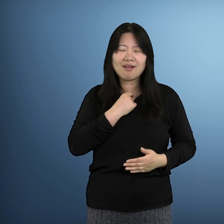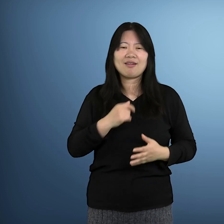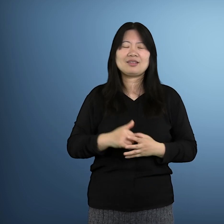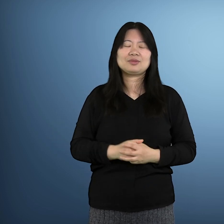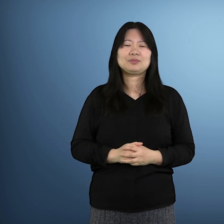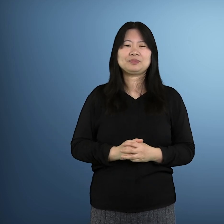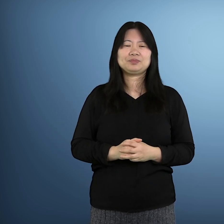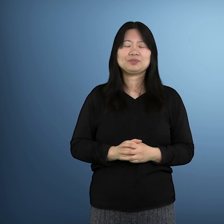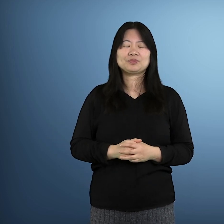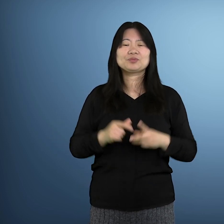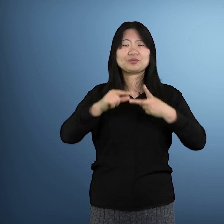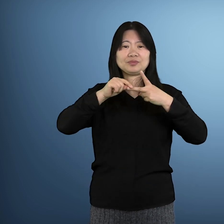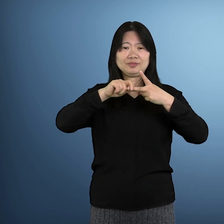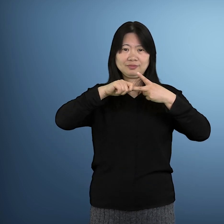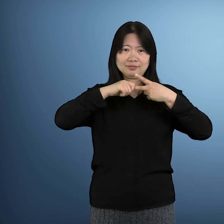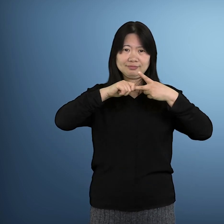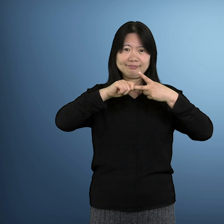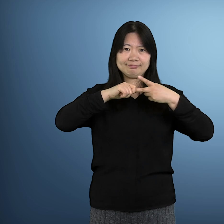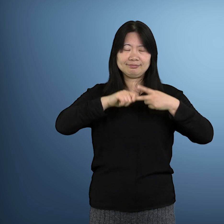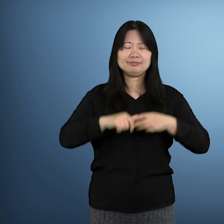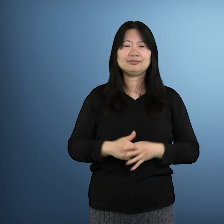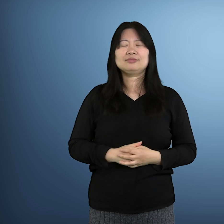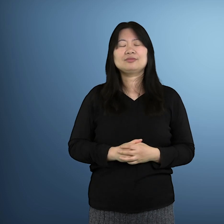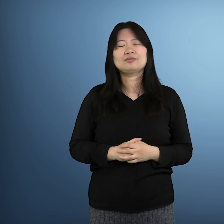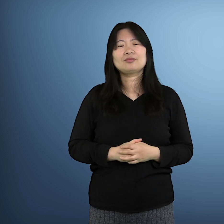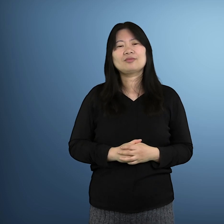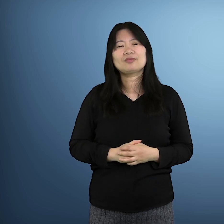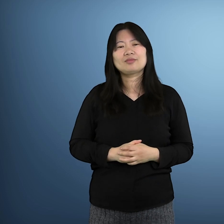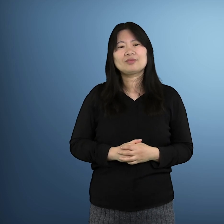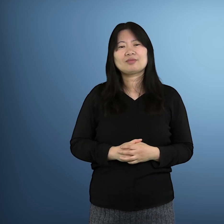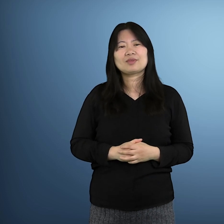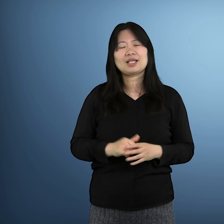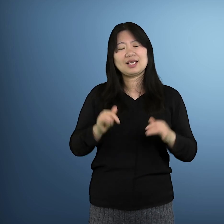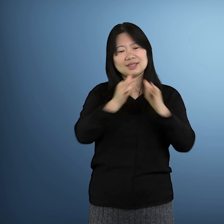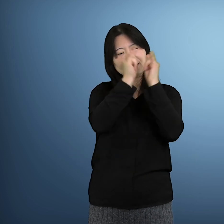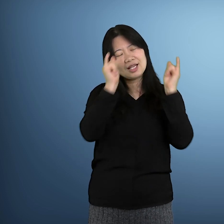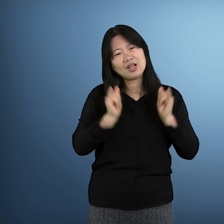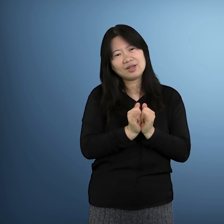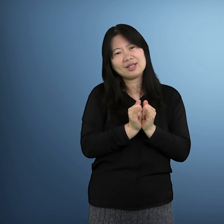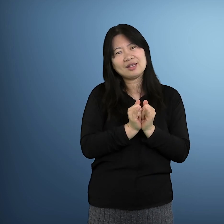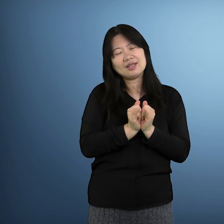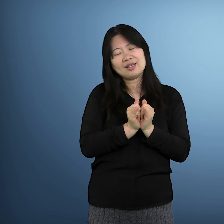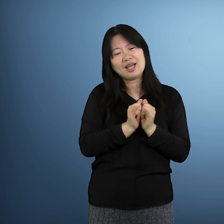개인적인 소원이 있고, 둘째는 이 사회의